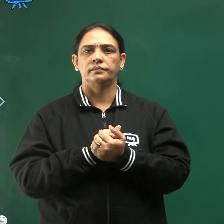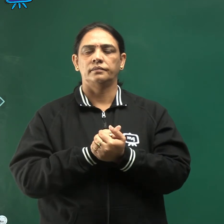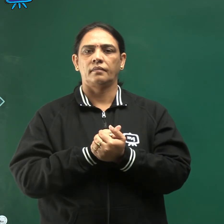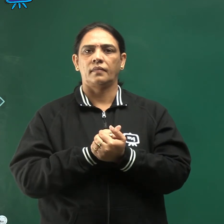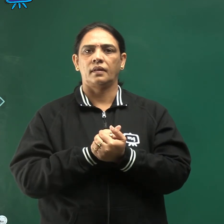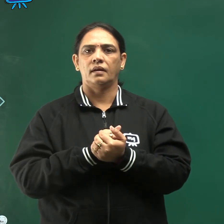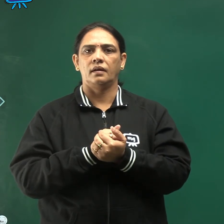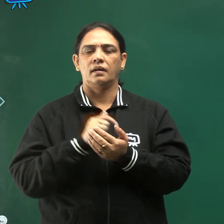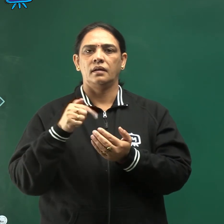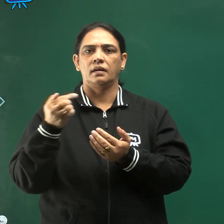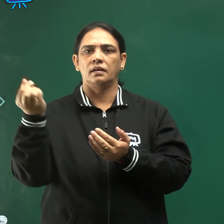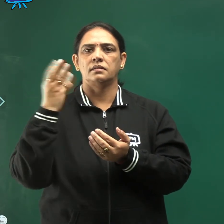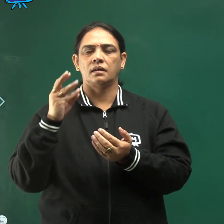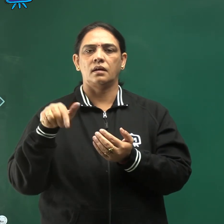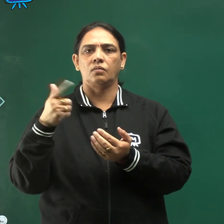की संख्या को